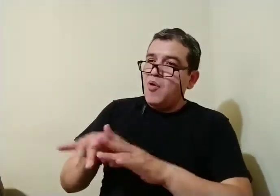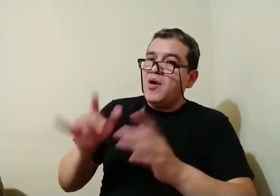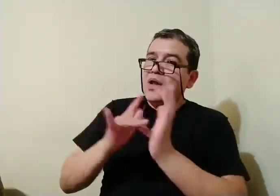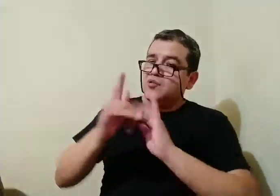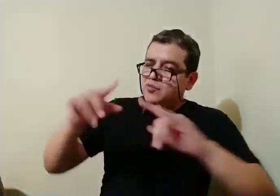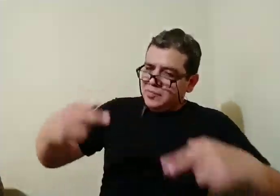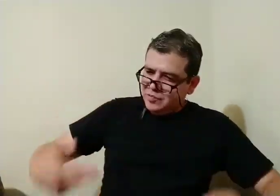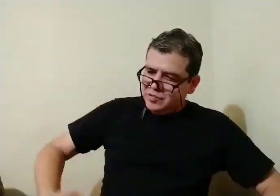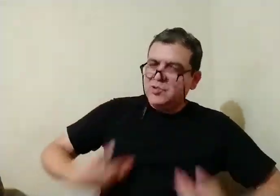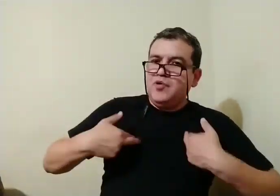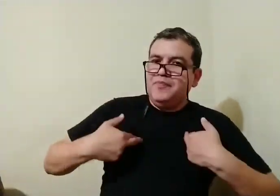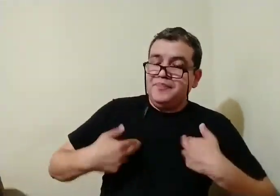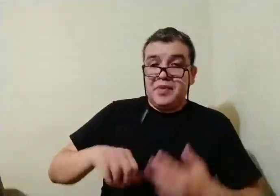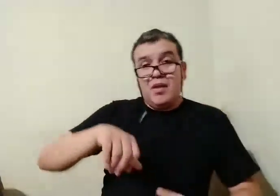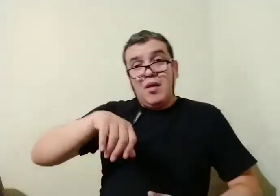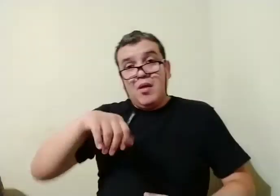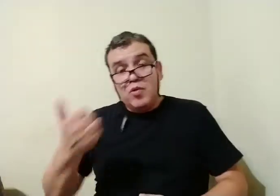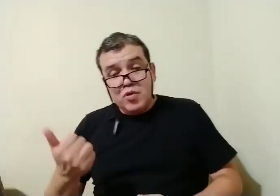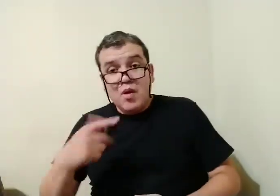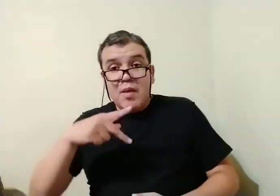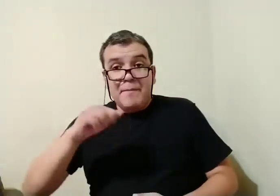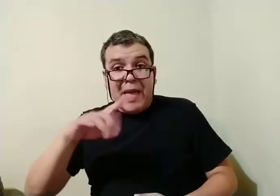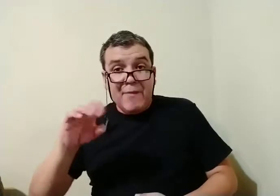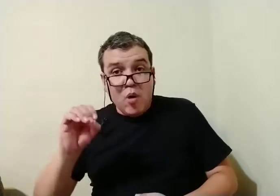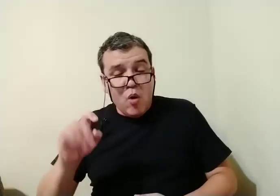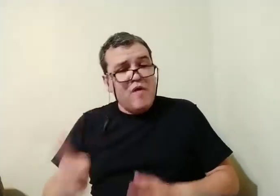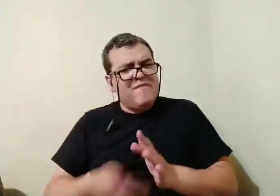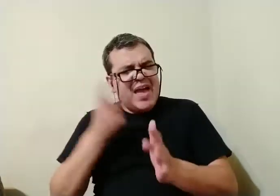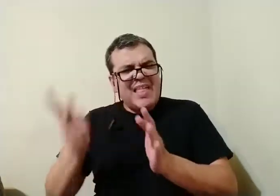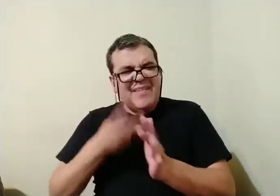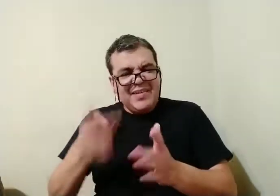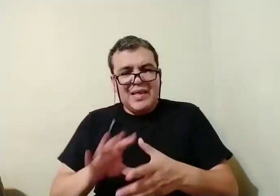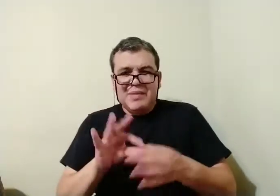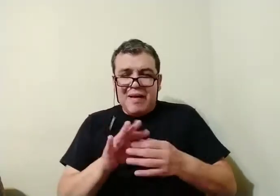predicciones del Antiguo Testamento sobre la venida del Mesías.